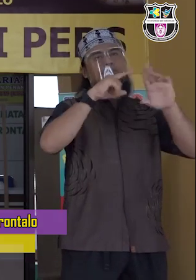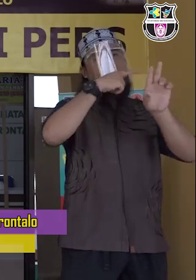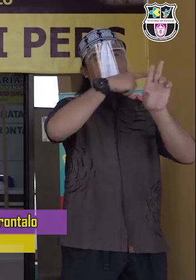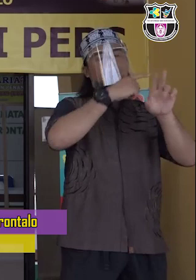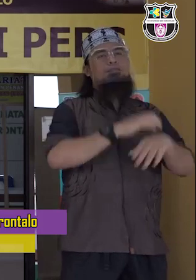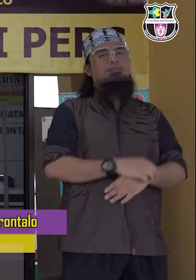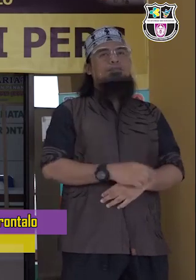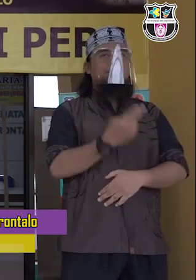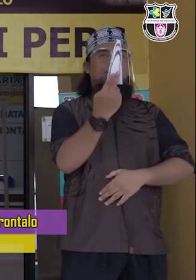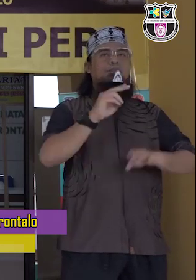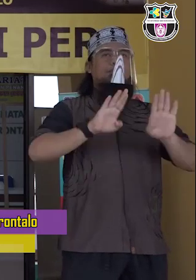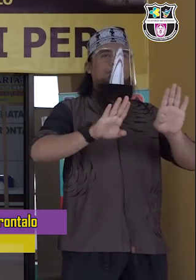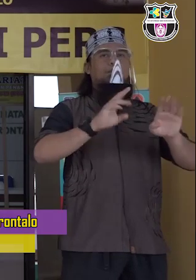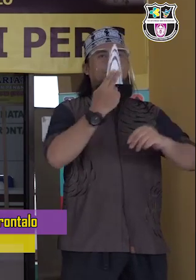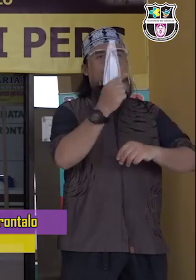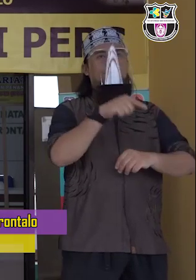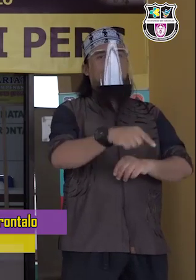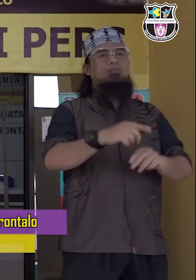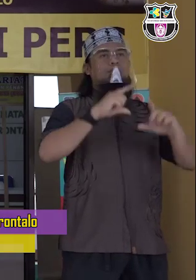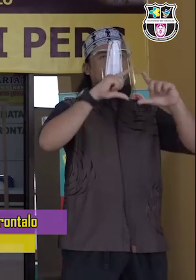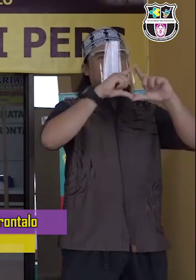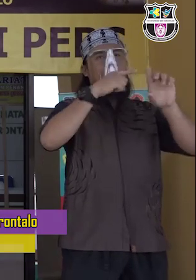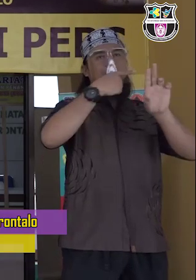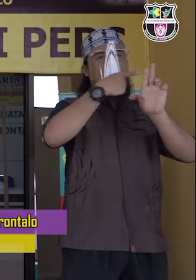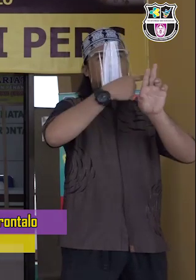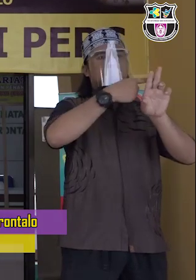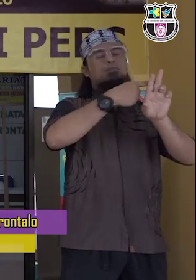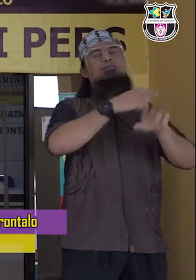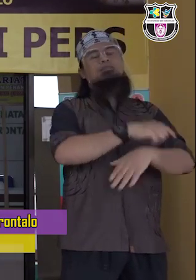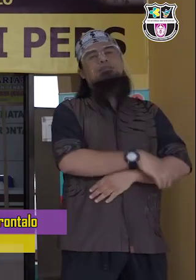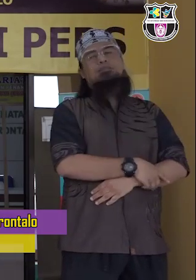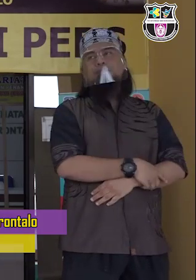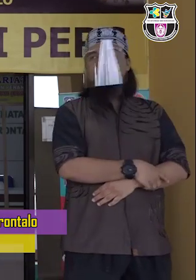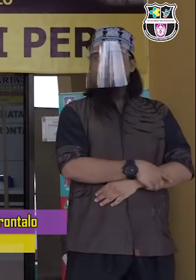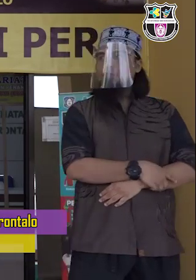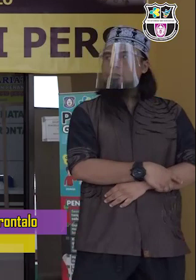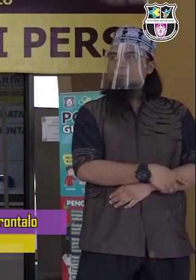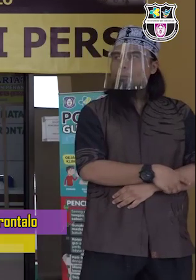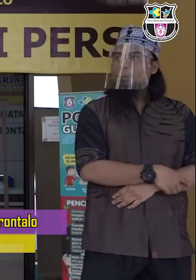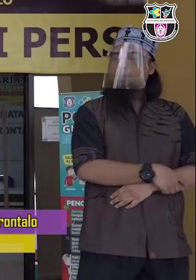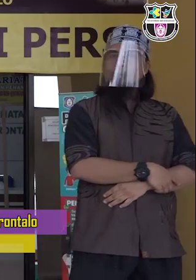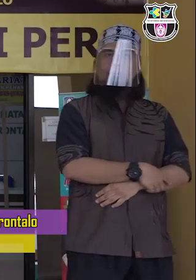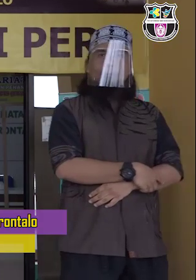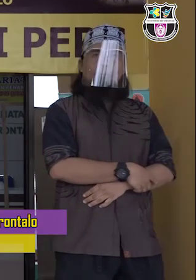pasien 282 tadi juga yang di atas itu sudah dirawat di Rumah Sakit Ainun Habibie.